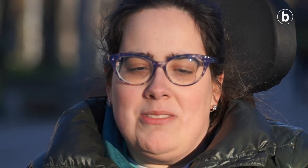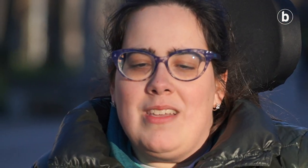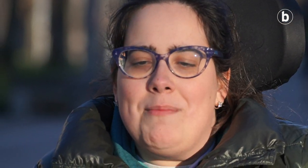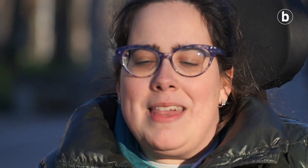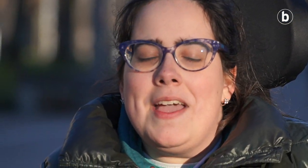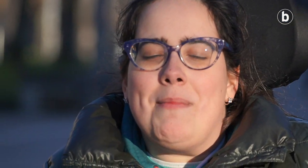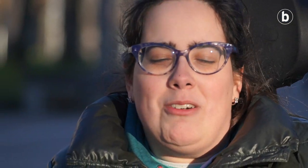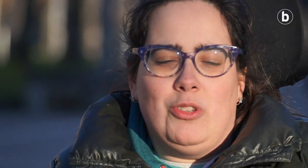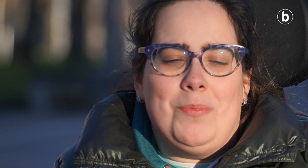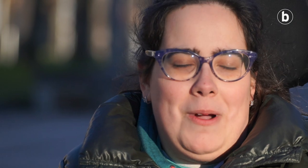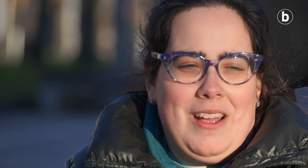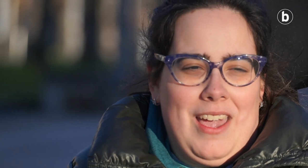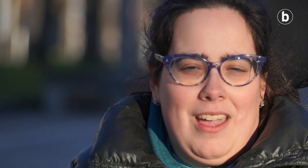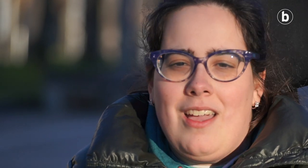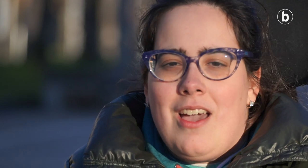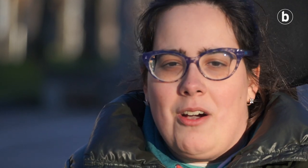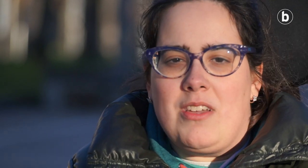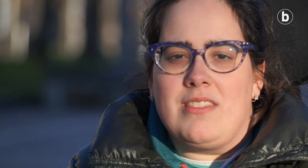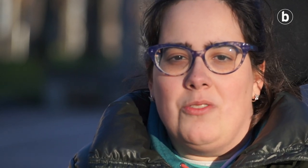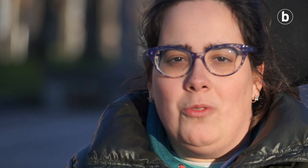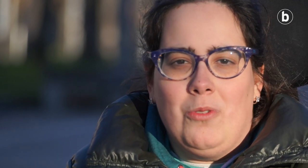batzutan bidean ba, oztopoak aurkitzen dugu.